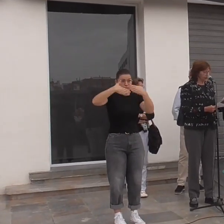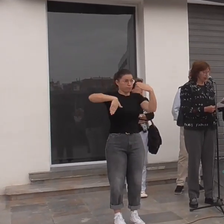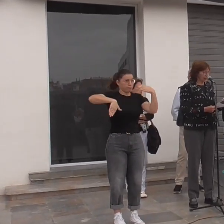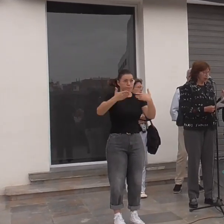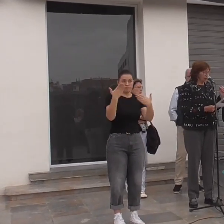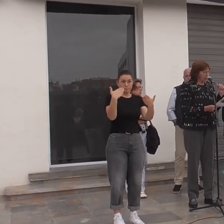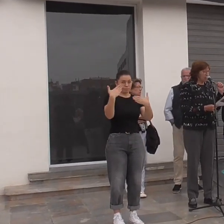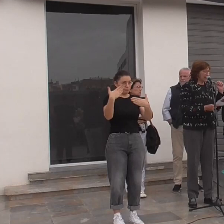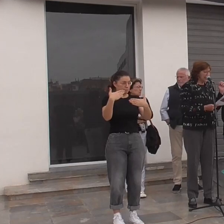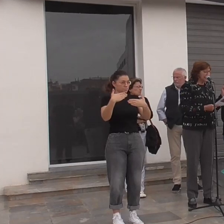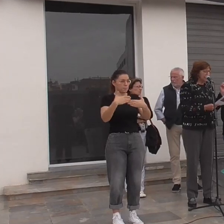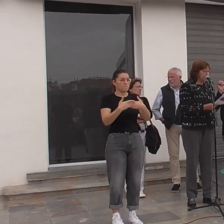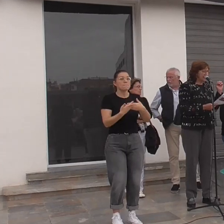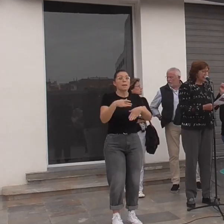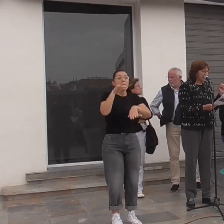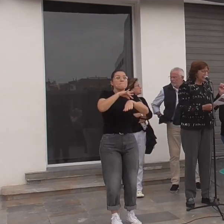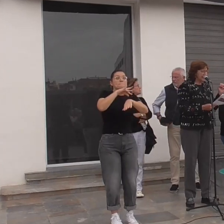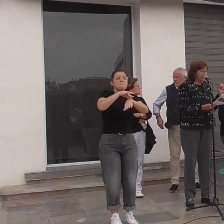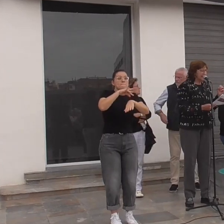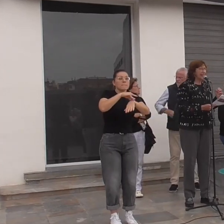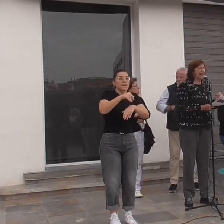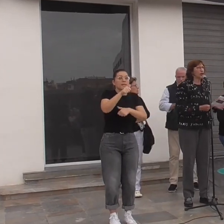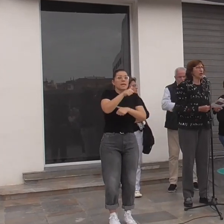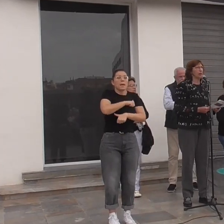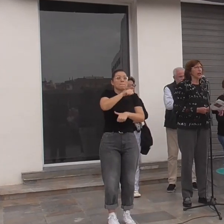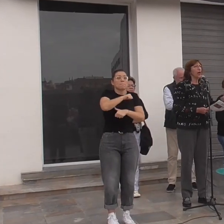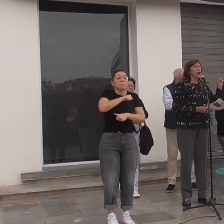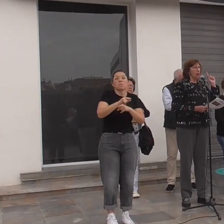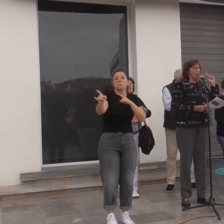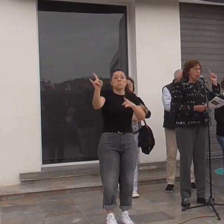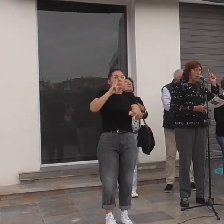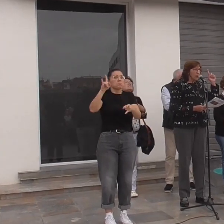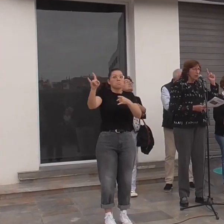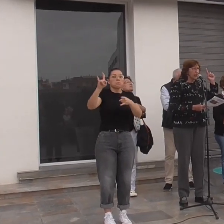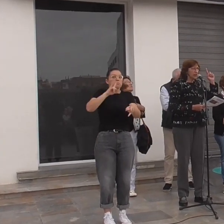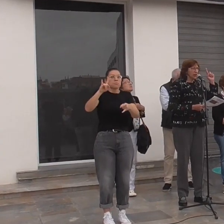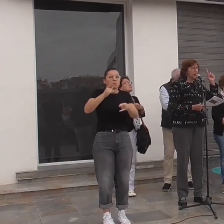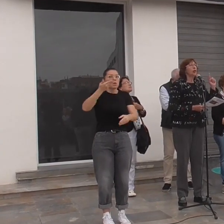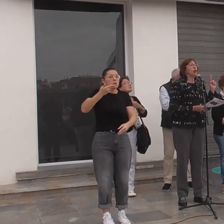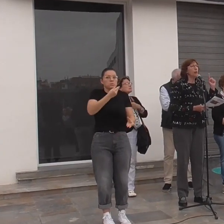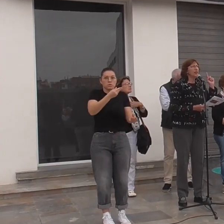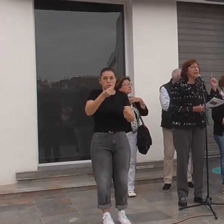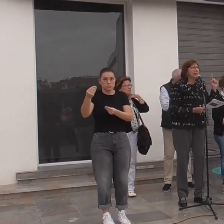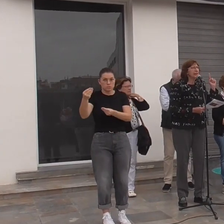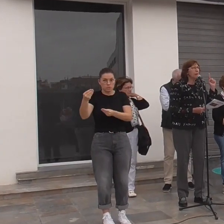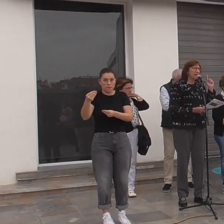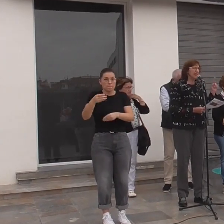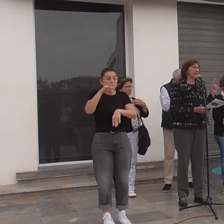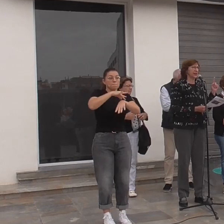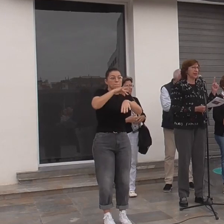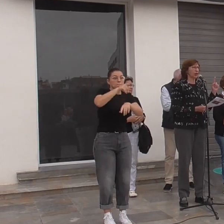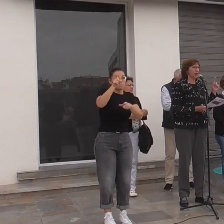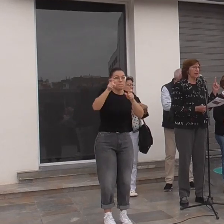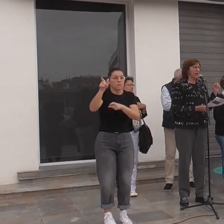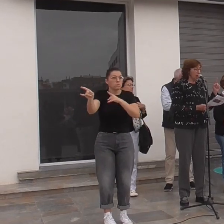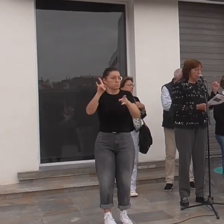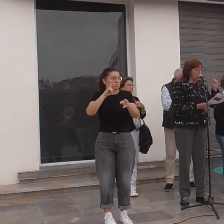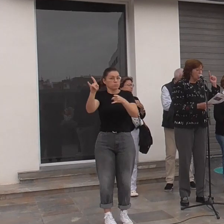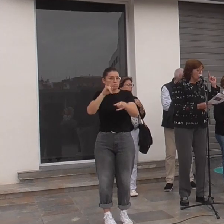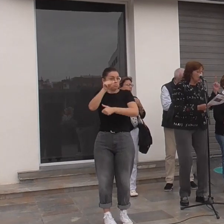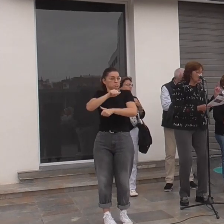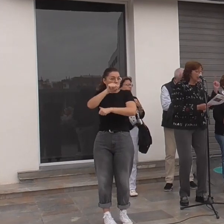establecidos. Pacientes pendientes de que los llamen. Muy importante, los pacientes que están pendientes de que los